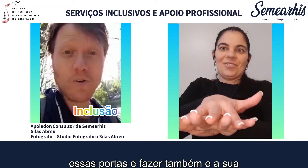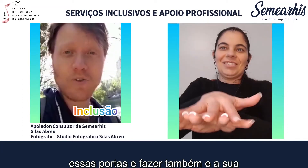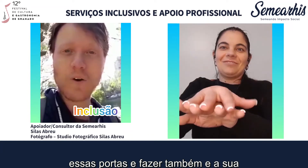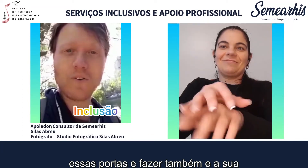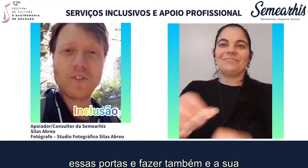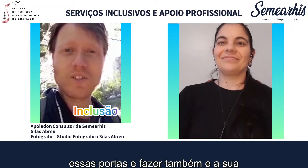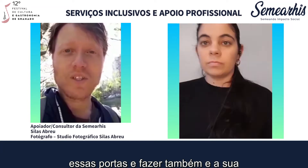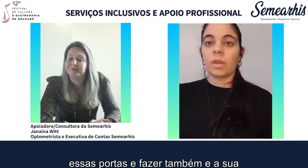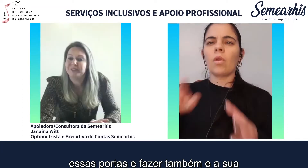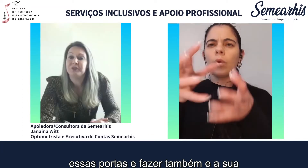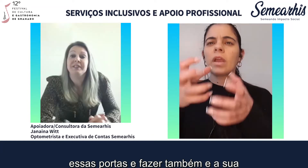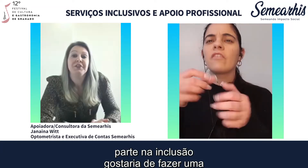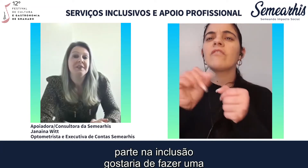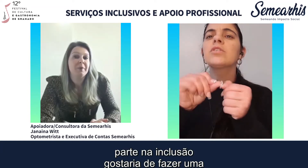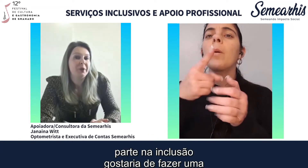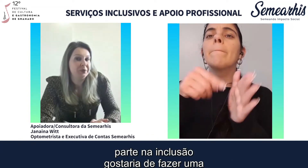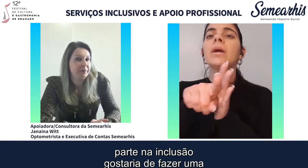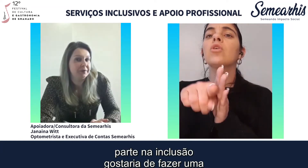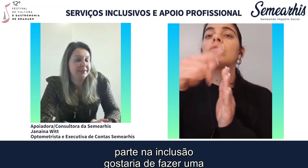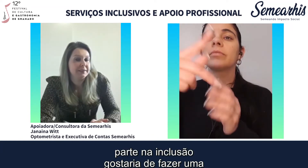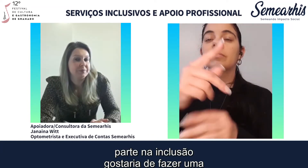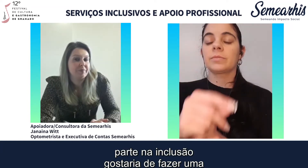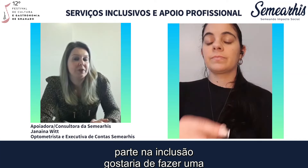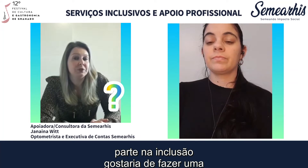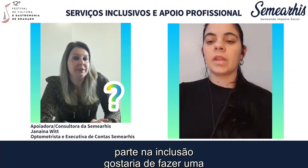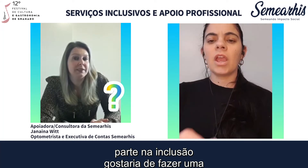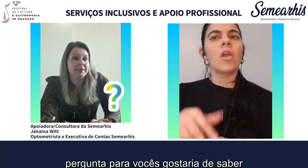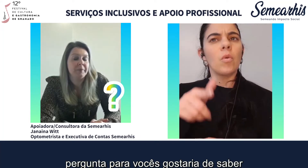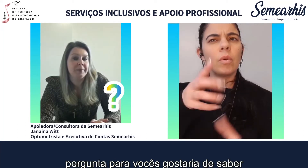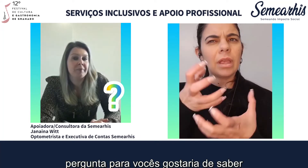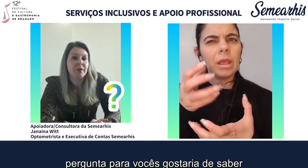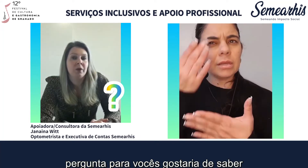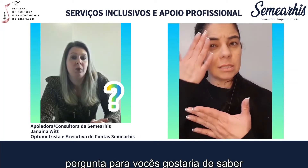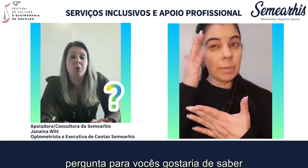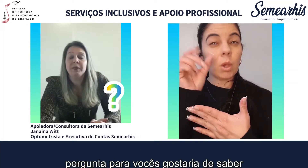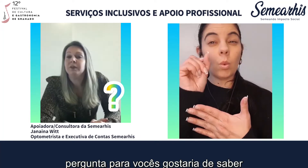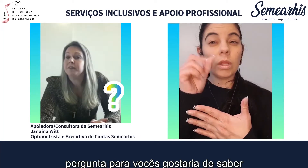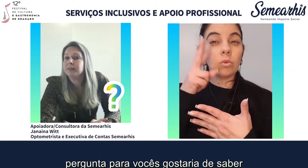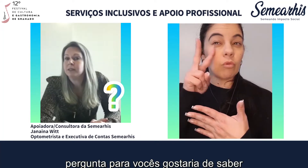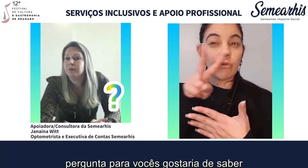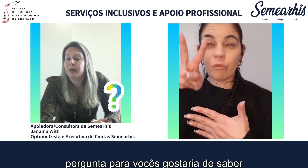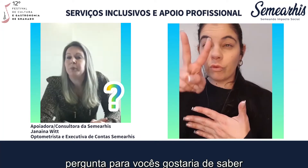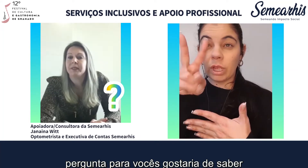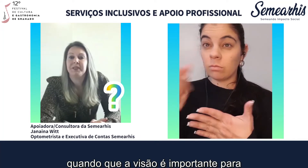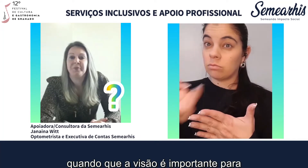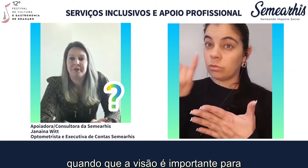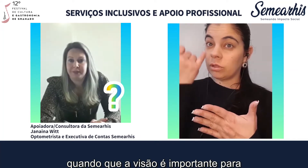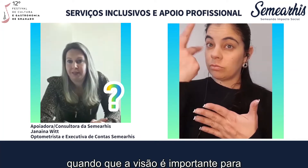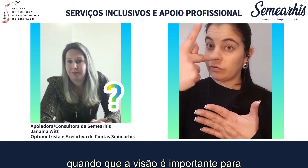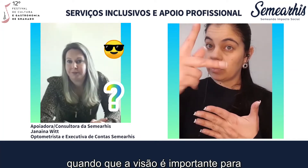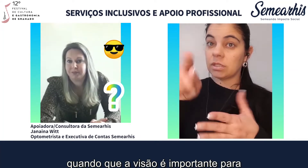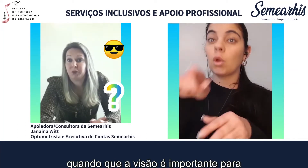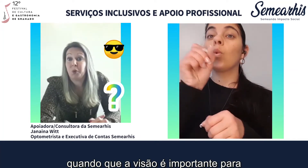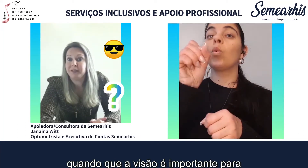na inclusão. Gostaria de fazer uma pergunta para vocês. Gostaria de saber quanto a visão é importante para